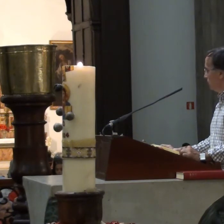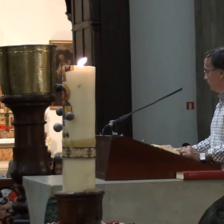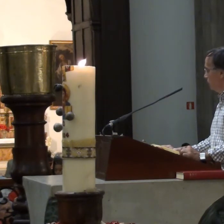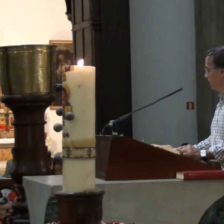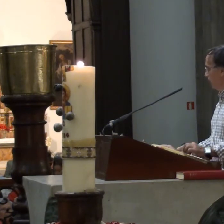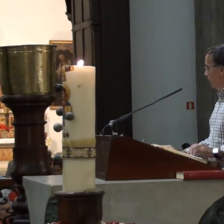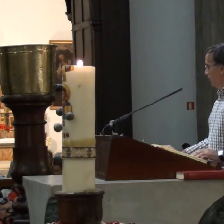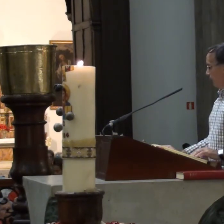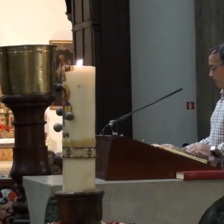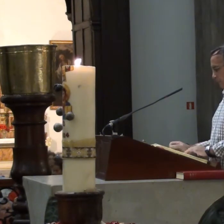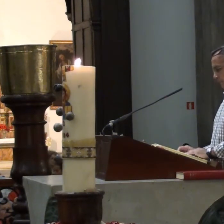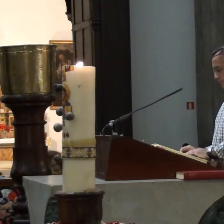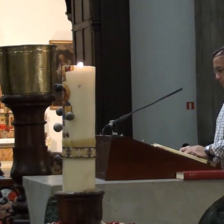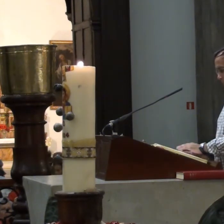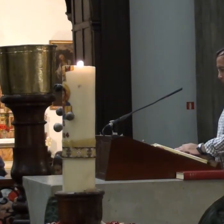tierra señor